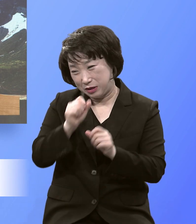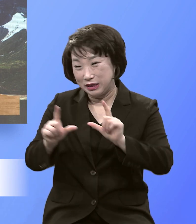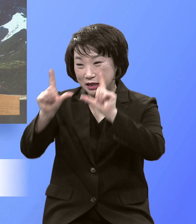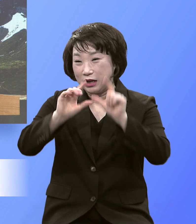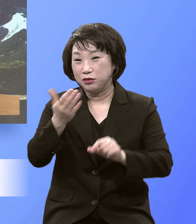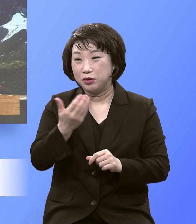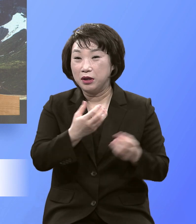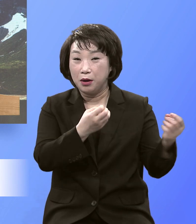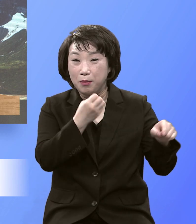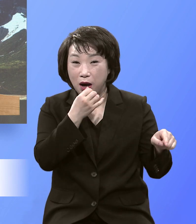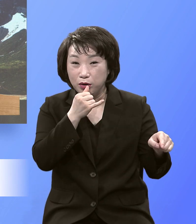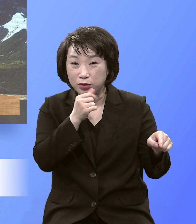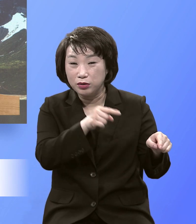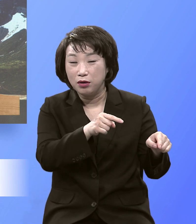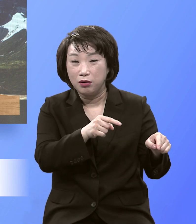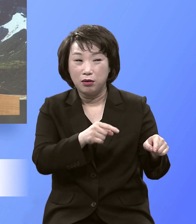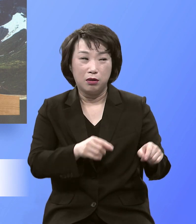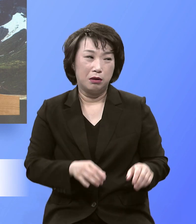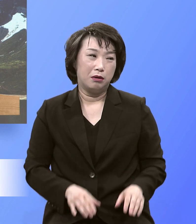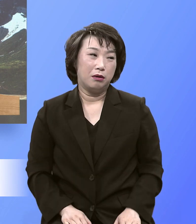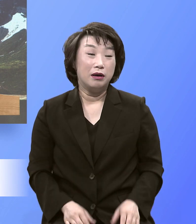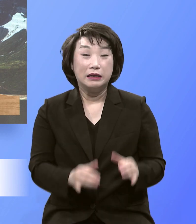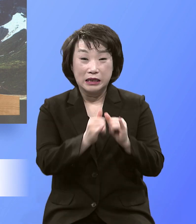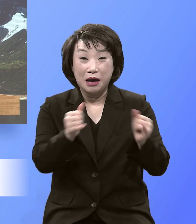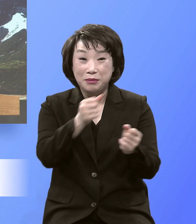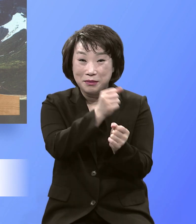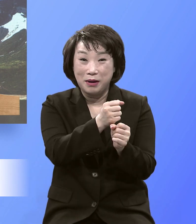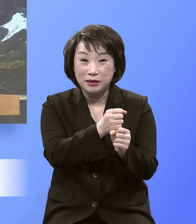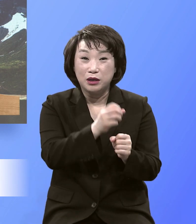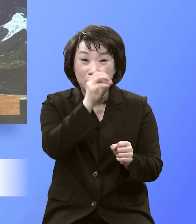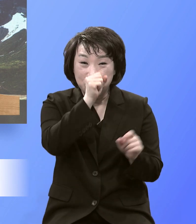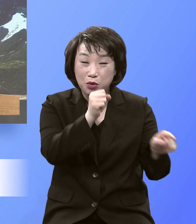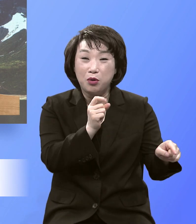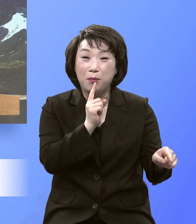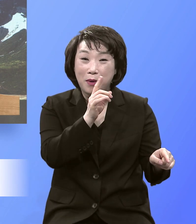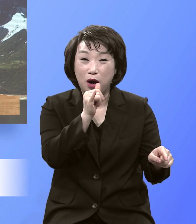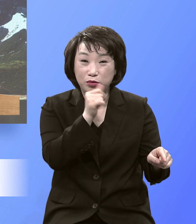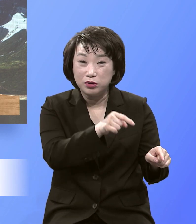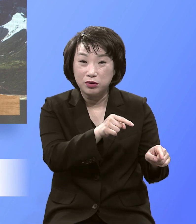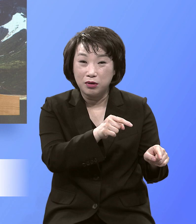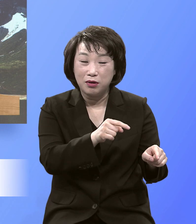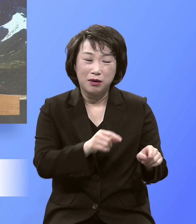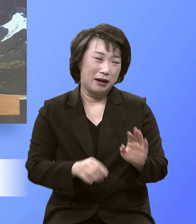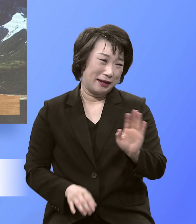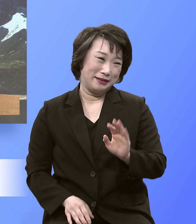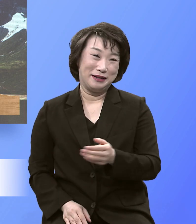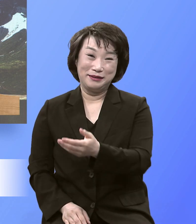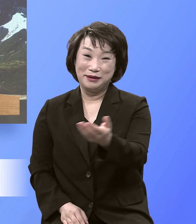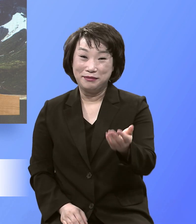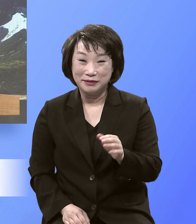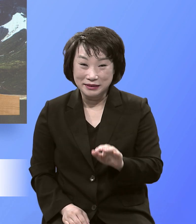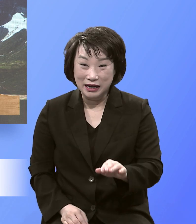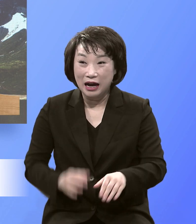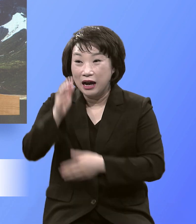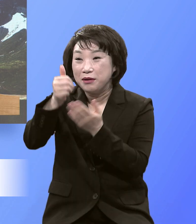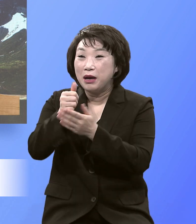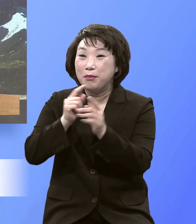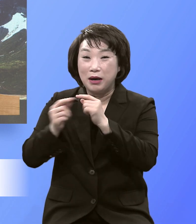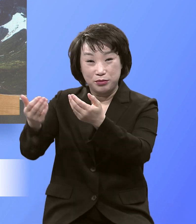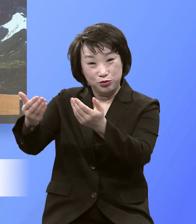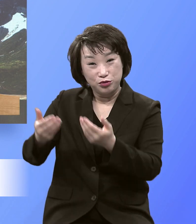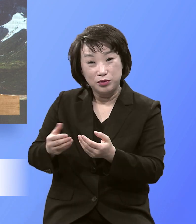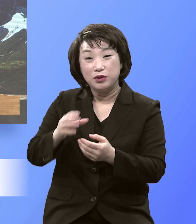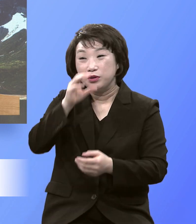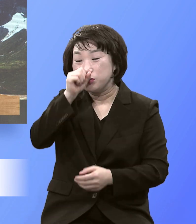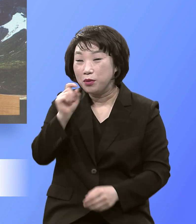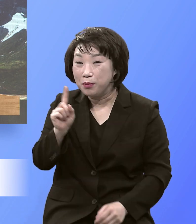살아야 되지 않느냐 하는 사람이 많은 선을 주장합니다. 여러분, 하나님이 말씀하시는